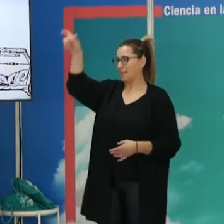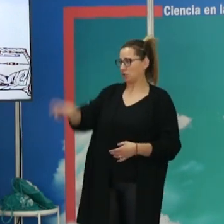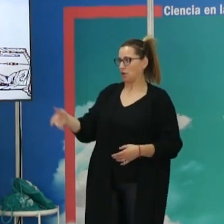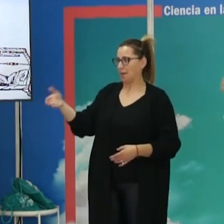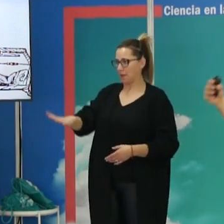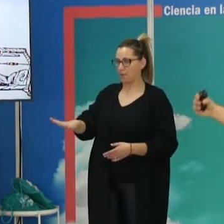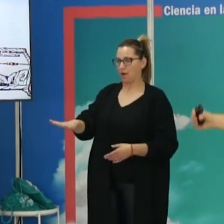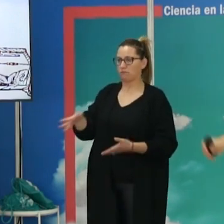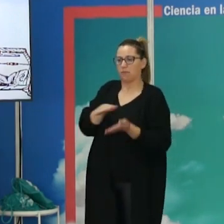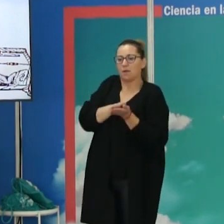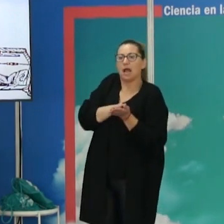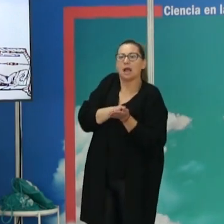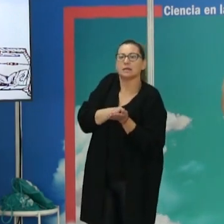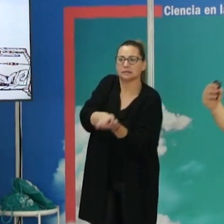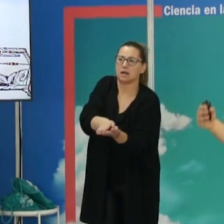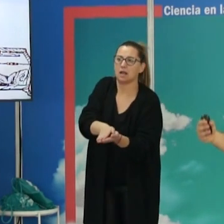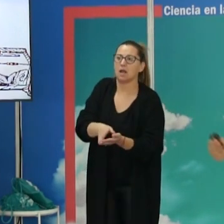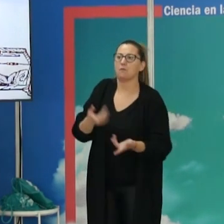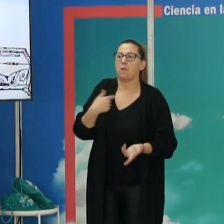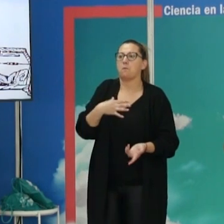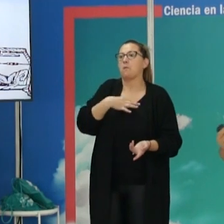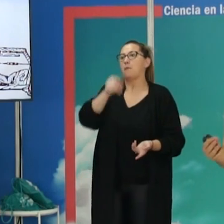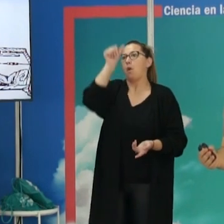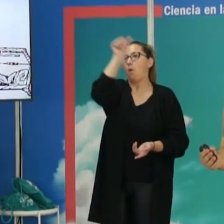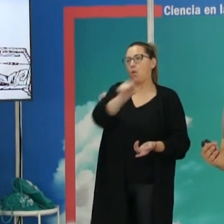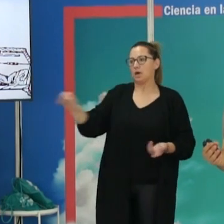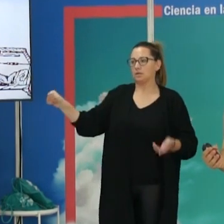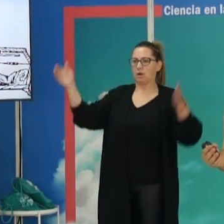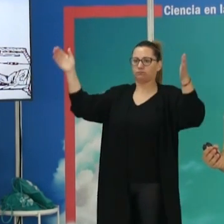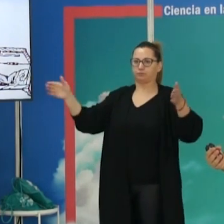podríamos tener que esperar una semana. Bueno, nadie